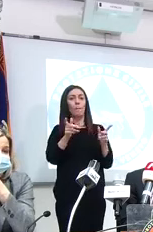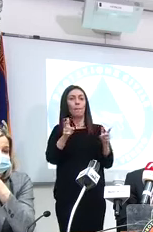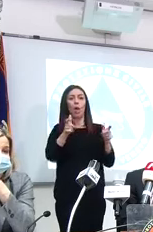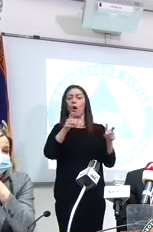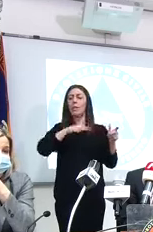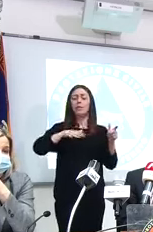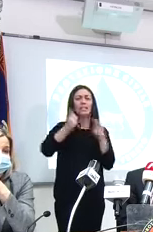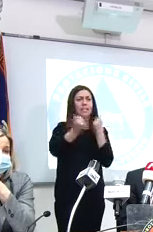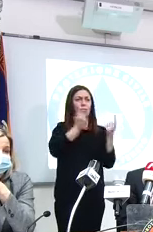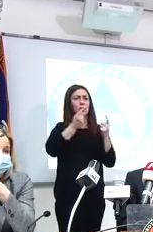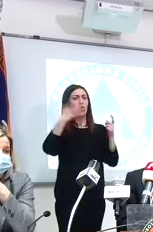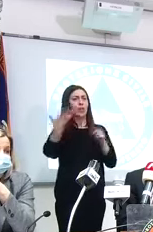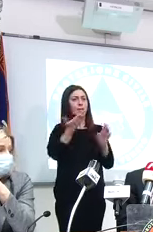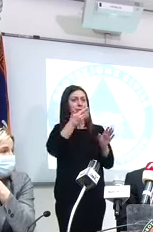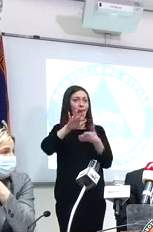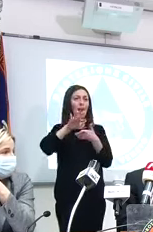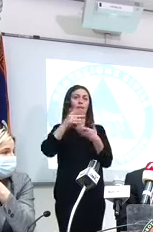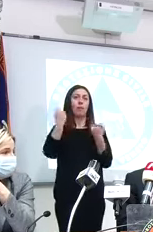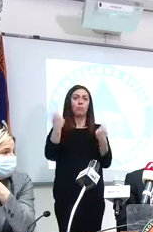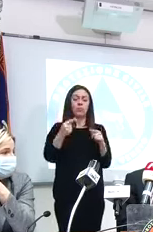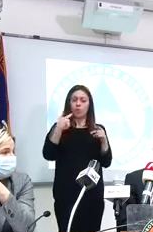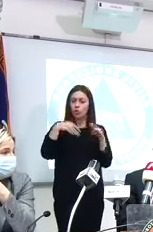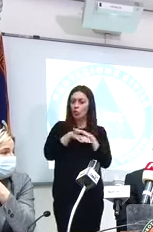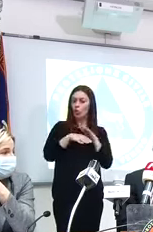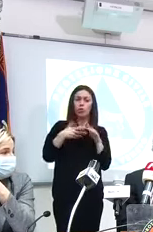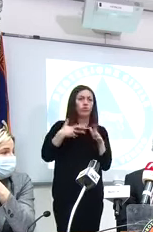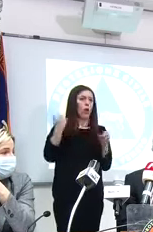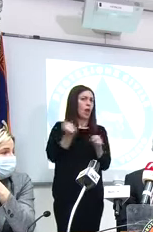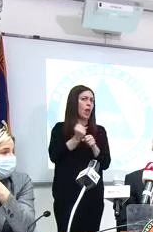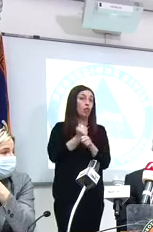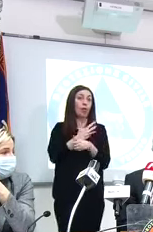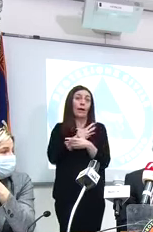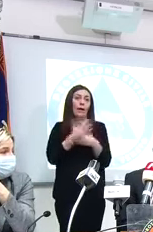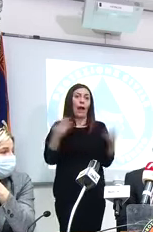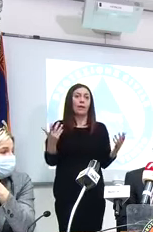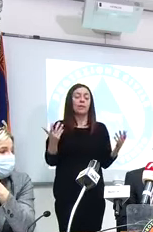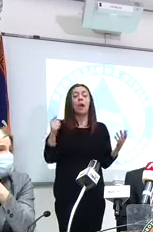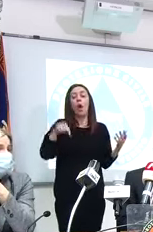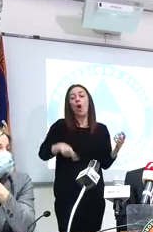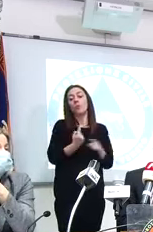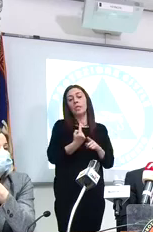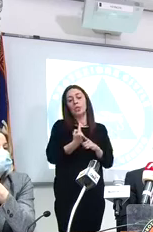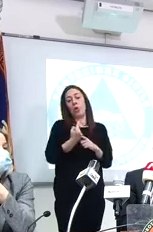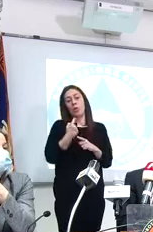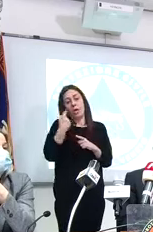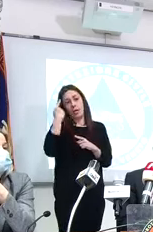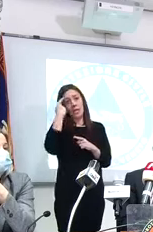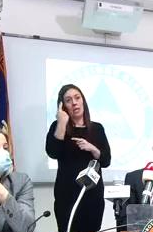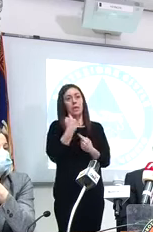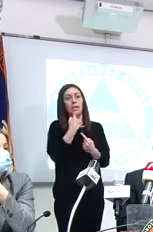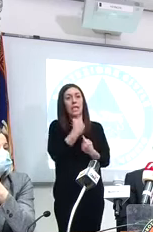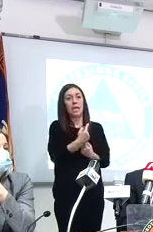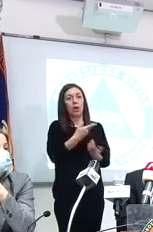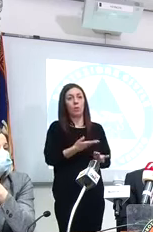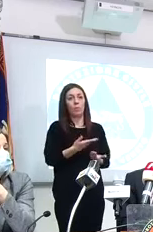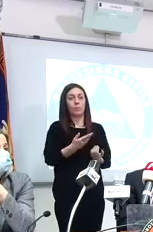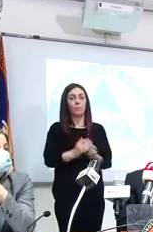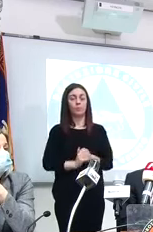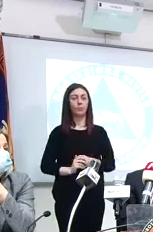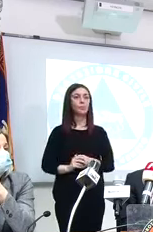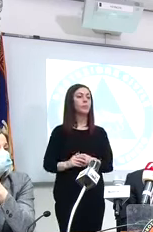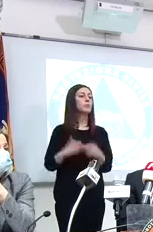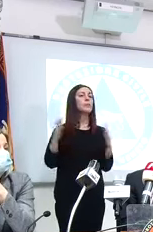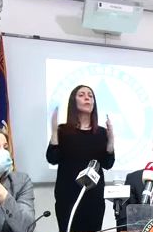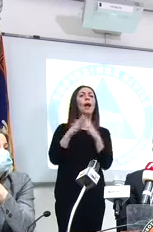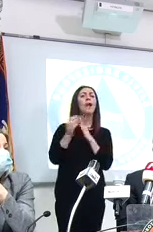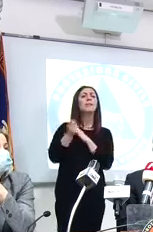oggi va riconosciuto e ha dato i risultati che abbiamo oggi. Quanti ne avete a casa, dottore, mi scusi? Abbiamo ancora